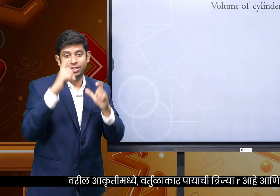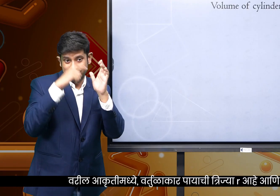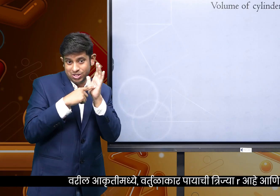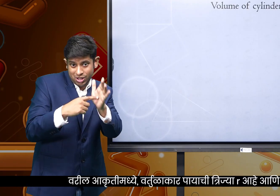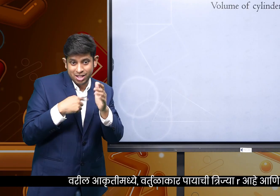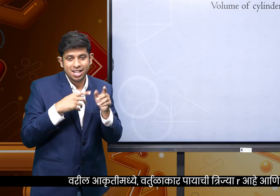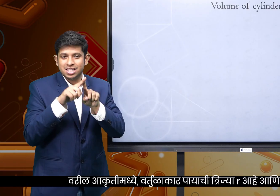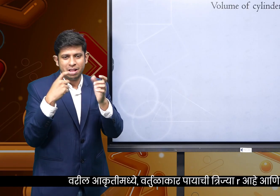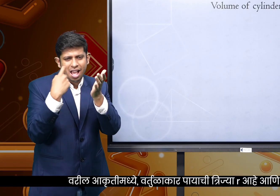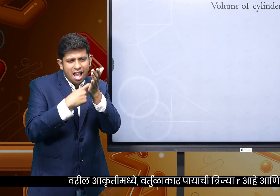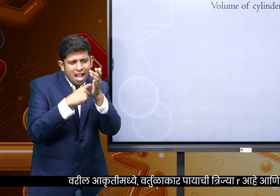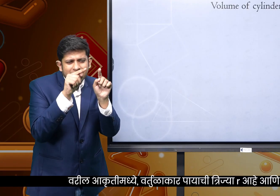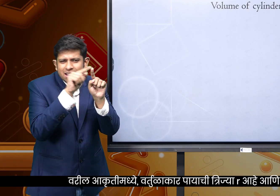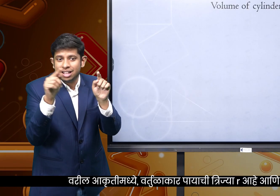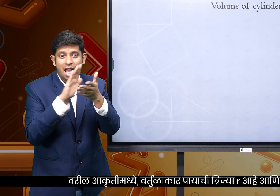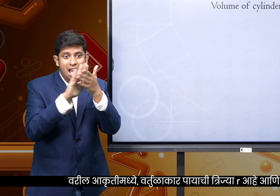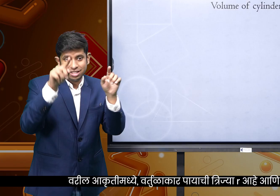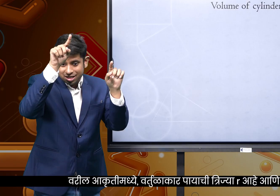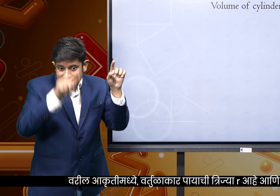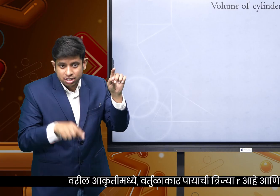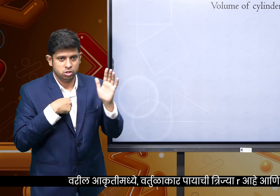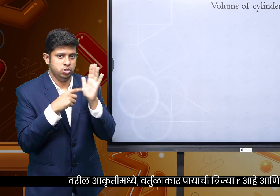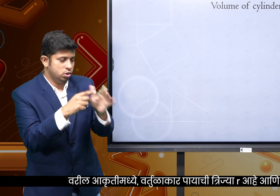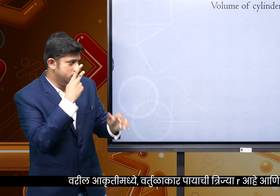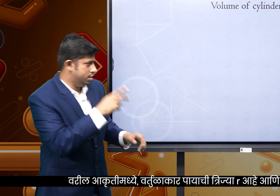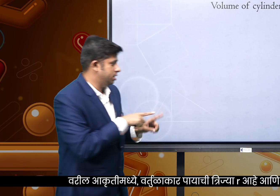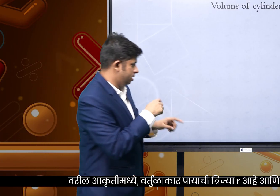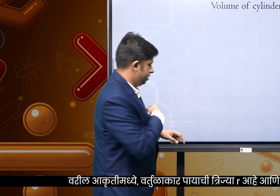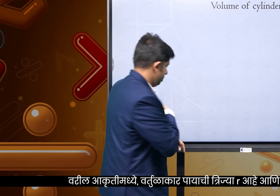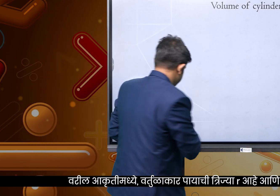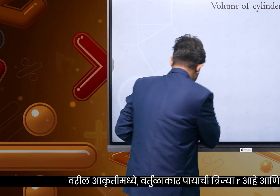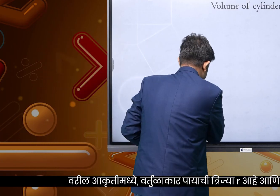वरील आकृतीमध्ये वर्तुळाकार पायाची त्रिज्या r आहे आणि उंची h आहे.